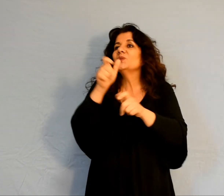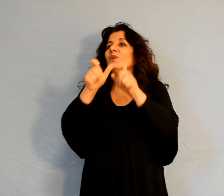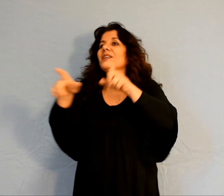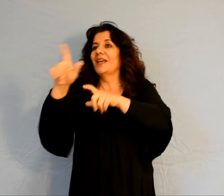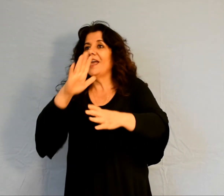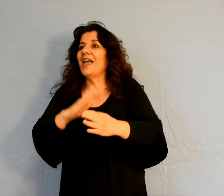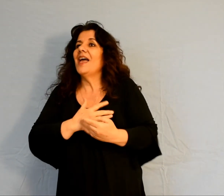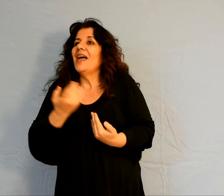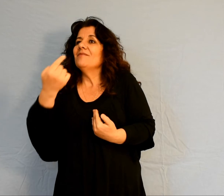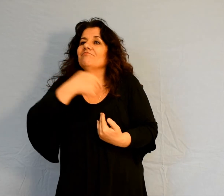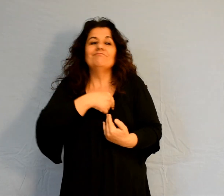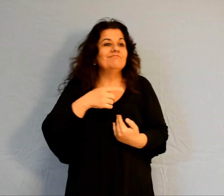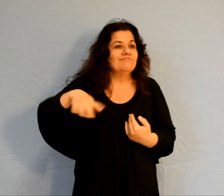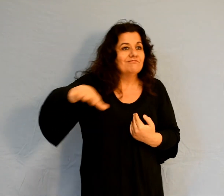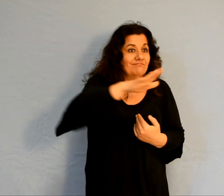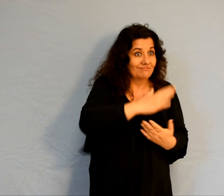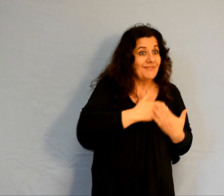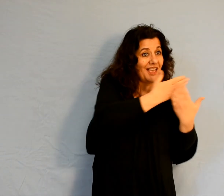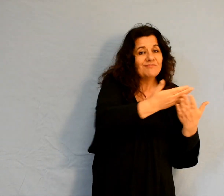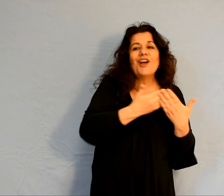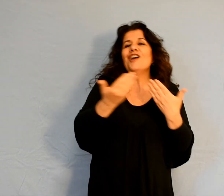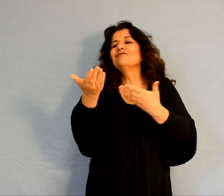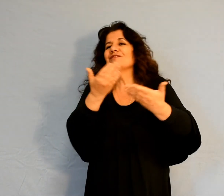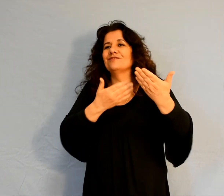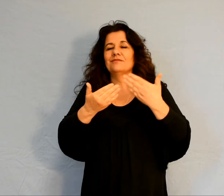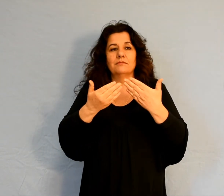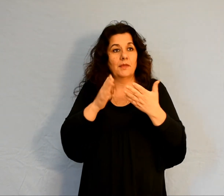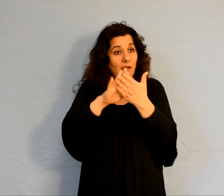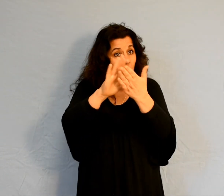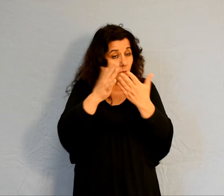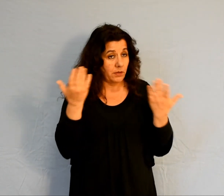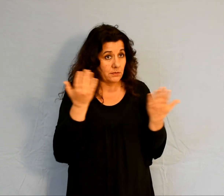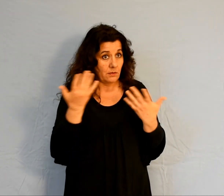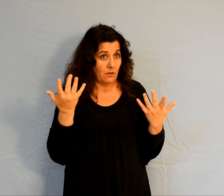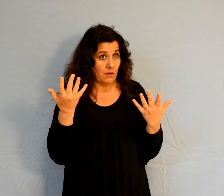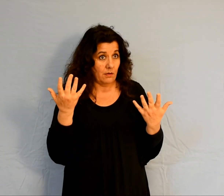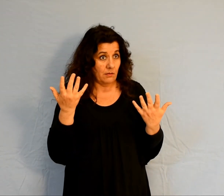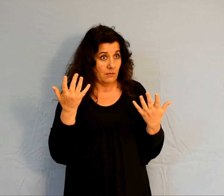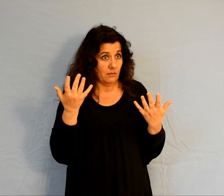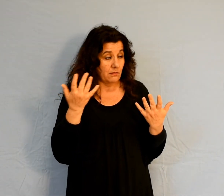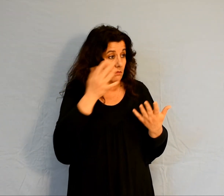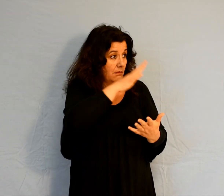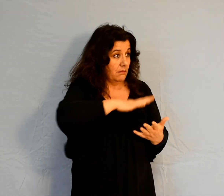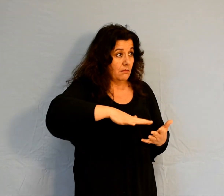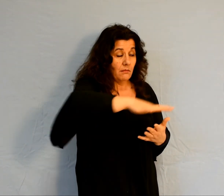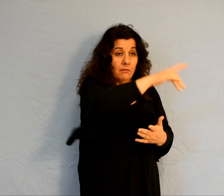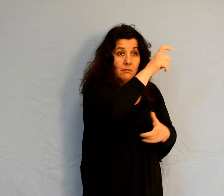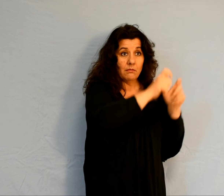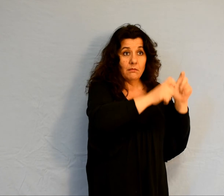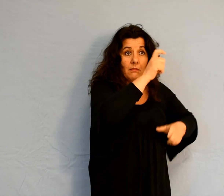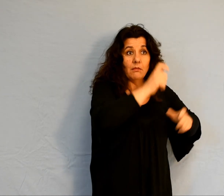méritez-vous? Les publicains eux-mêmes n'en font-ils pas autant?